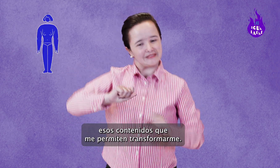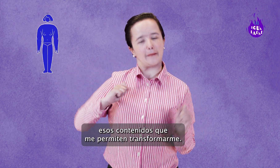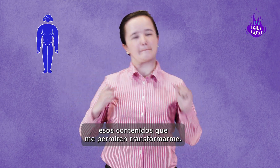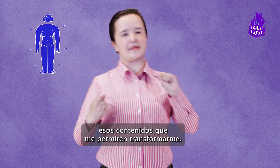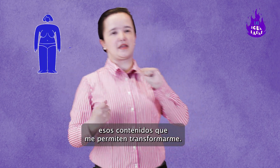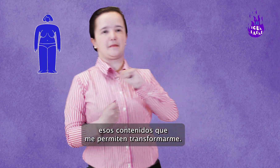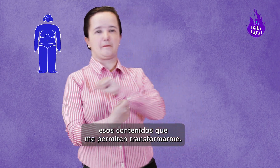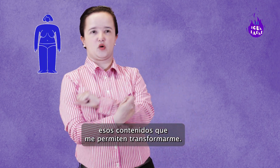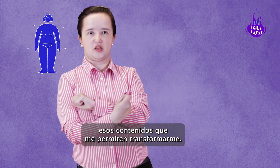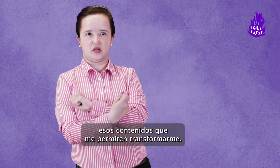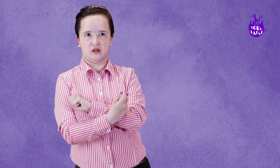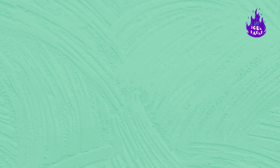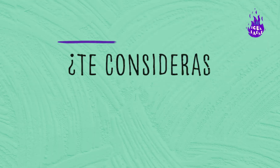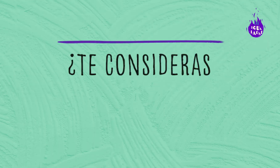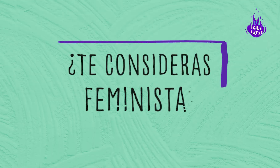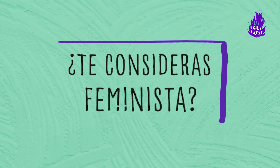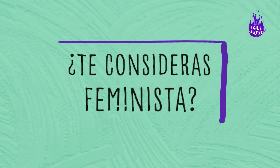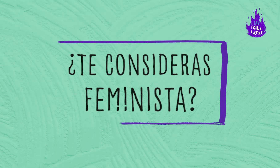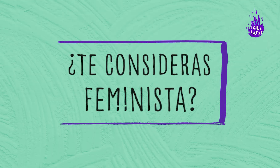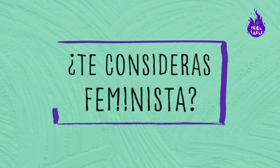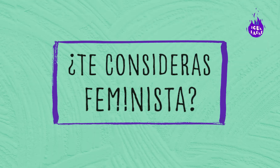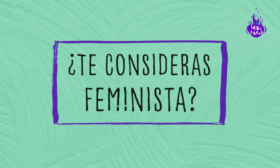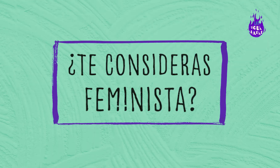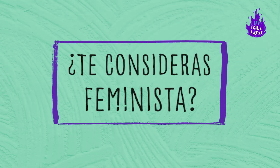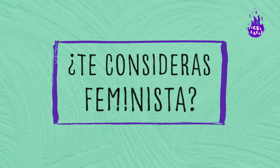permiten transformarme. ¿Te consideras feminista?